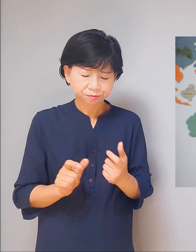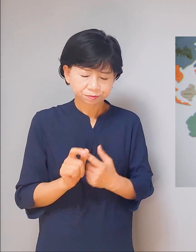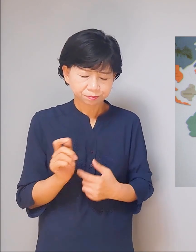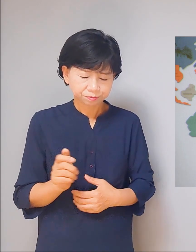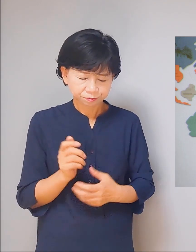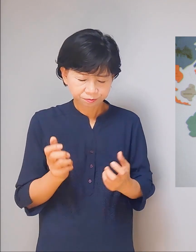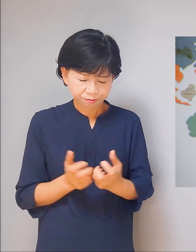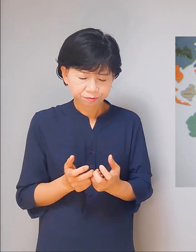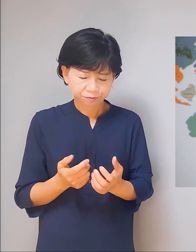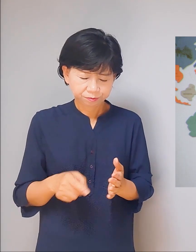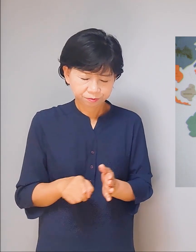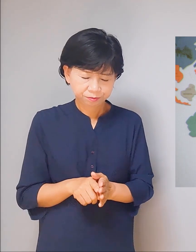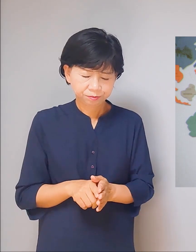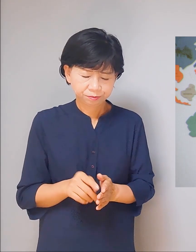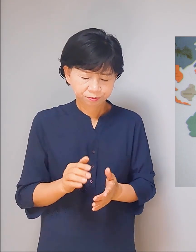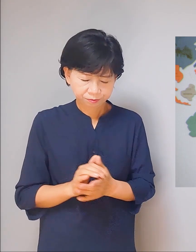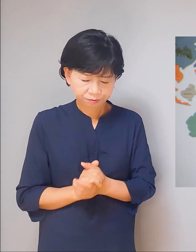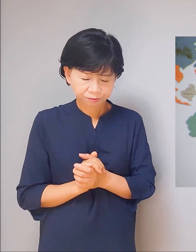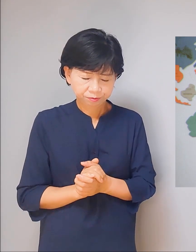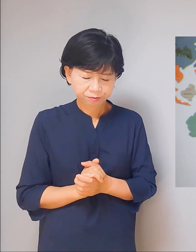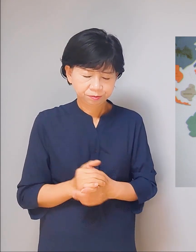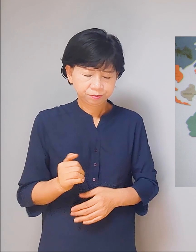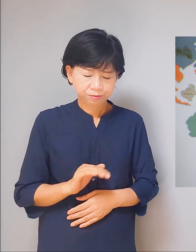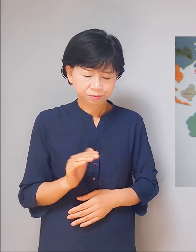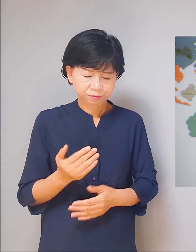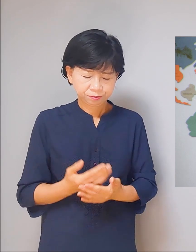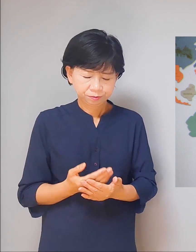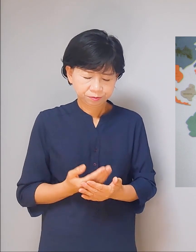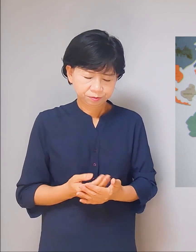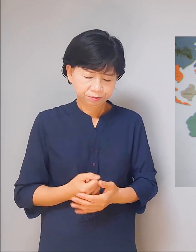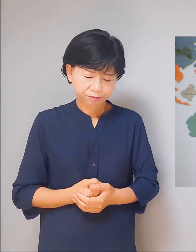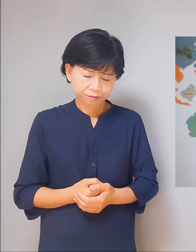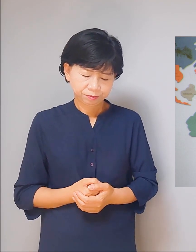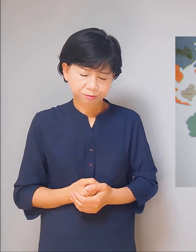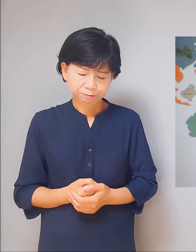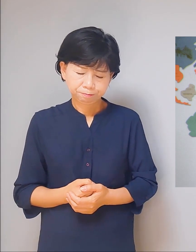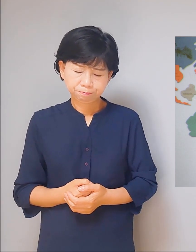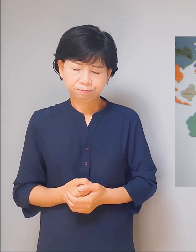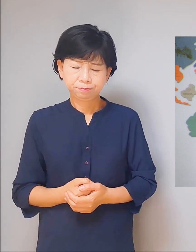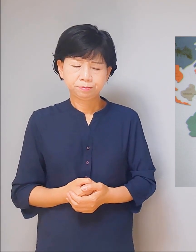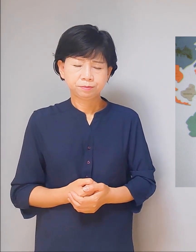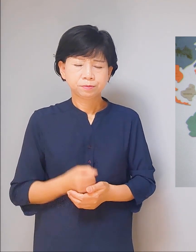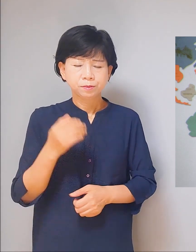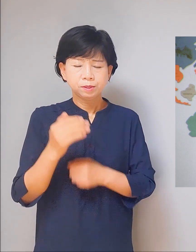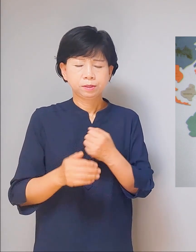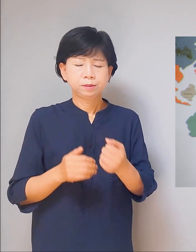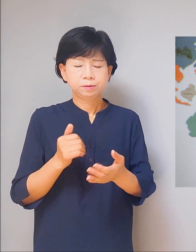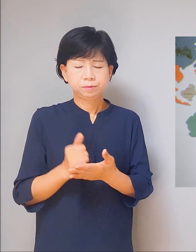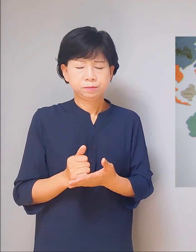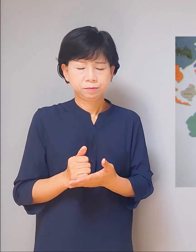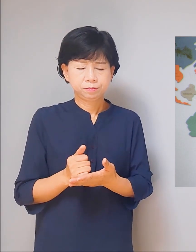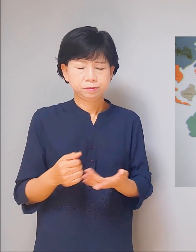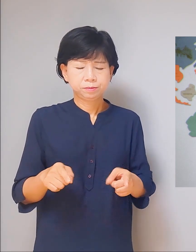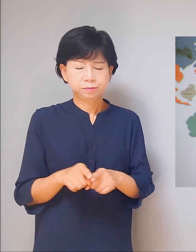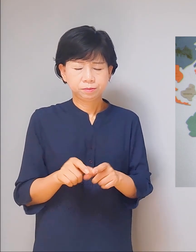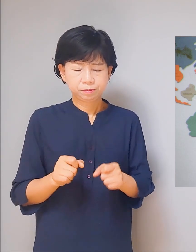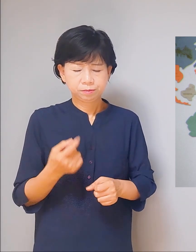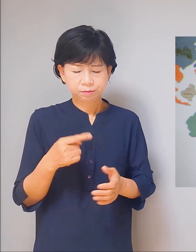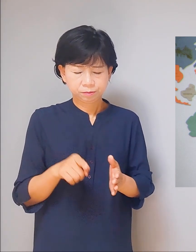위해서 납작이 엎드릴 수 있는 우리들 될 수 있도록 우리 하나님 도와주시옵소서. 하나님 함께해 주실 줄